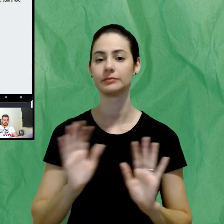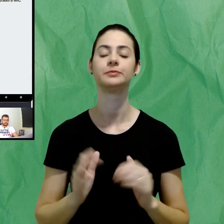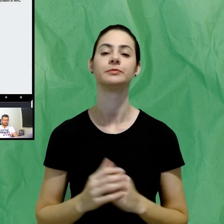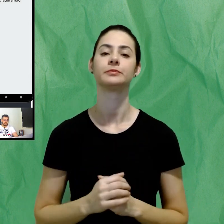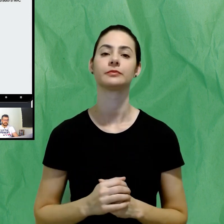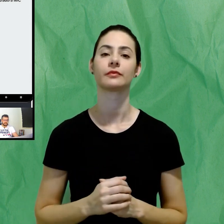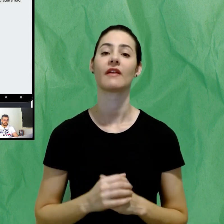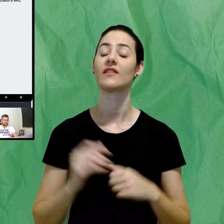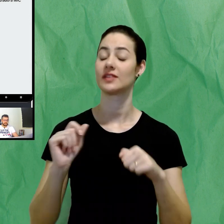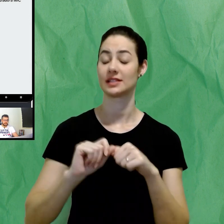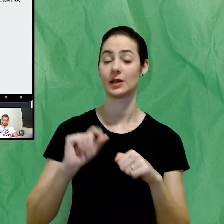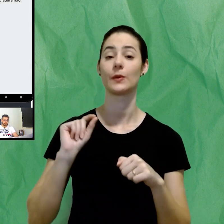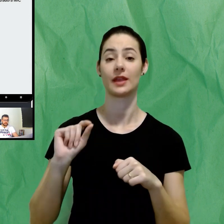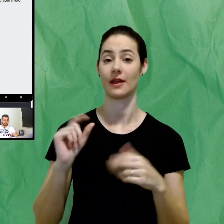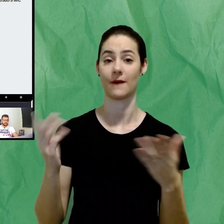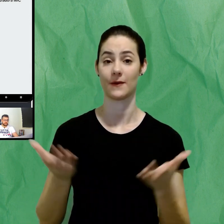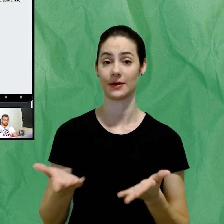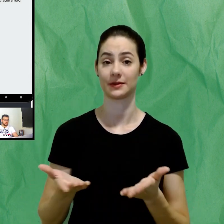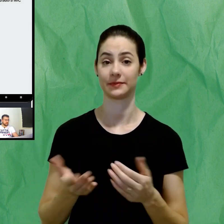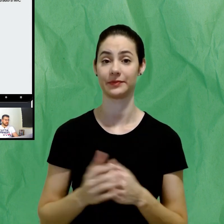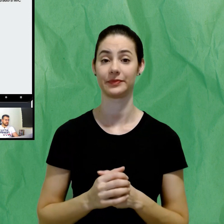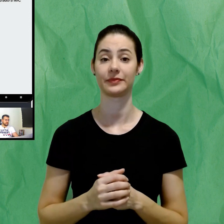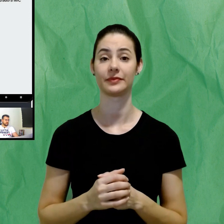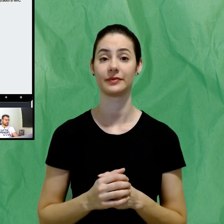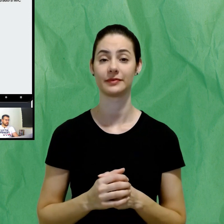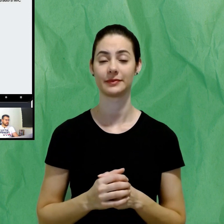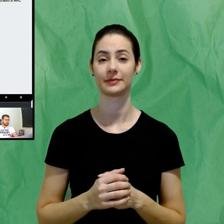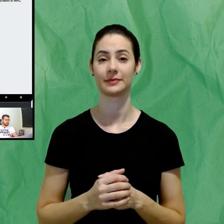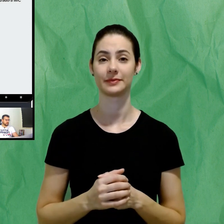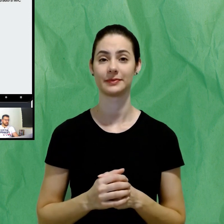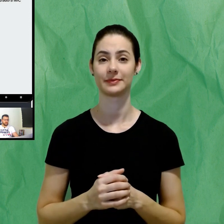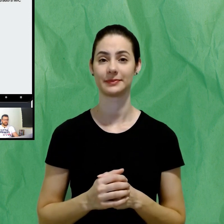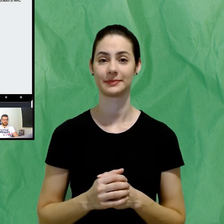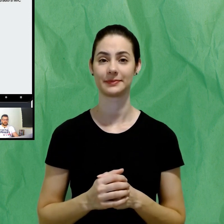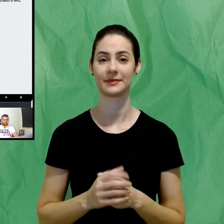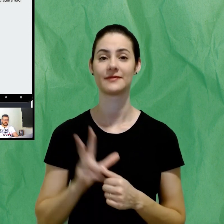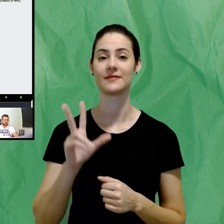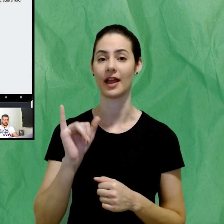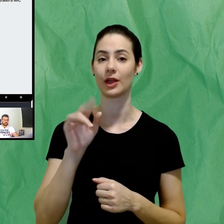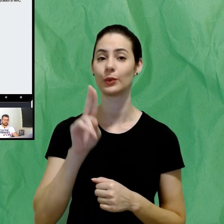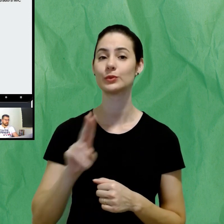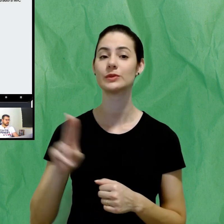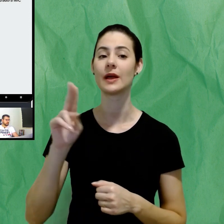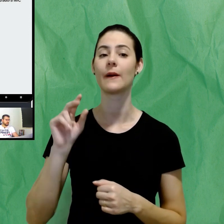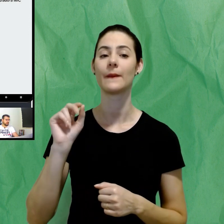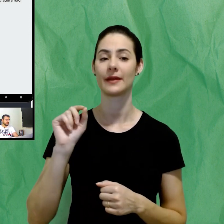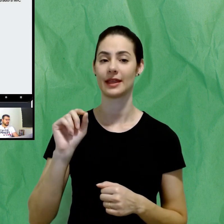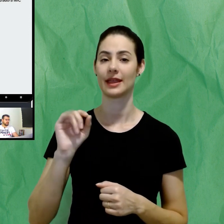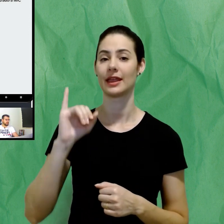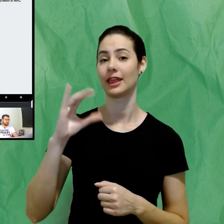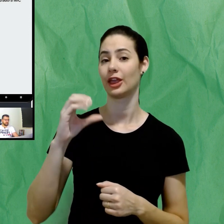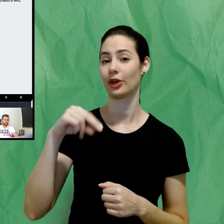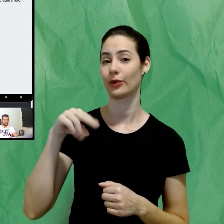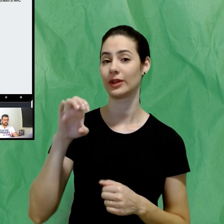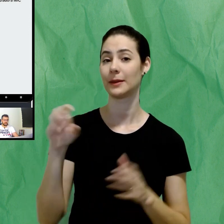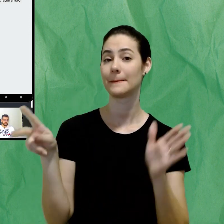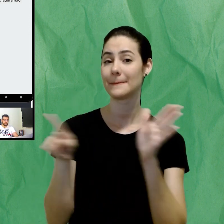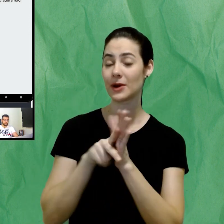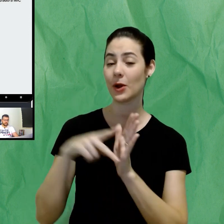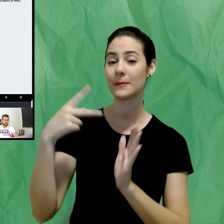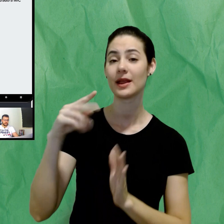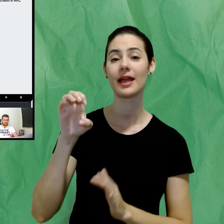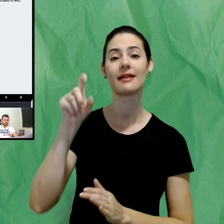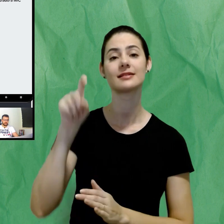gente vai fazer o seguinte, nós vamos usar agora os ícones que o próprio Expo fornece para a